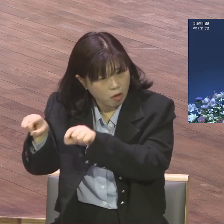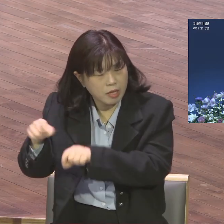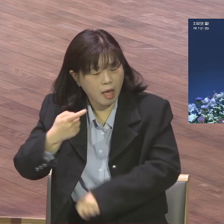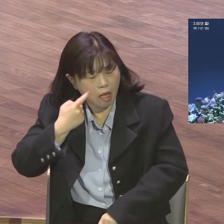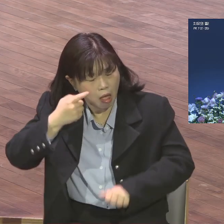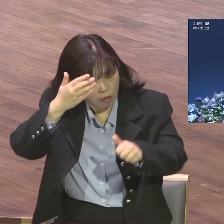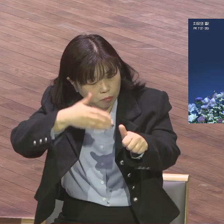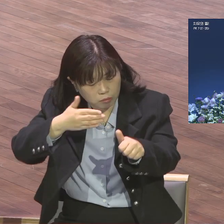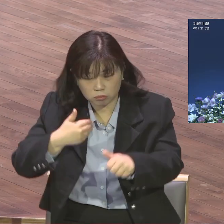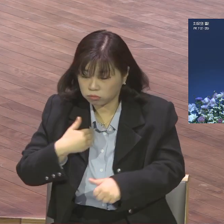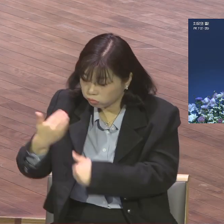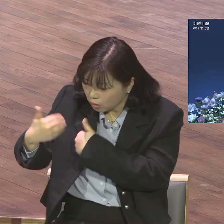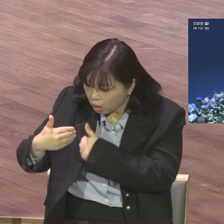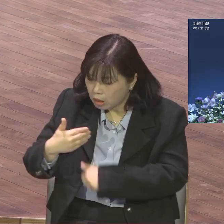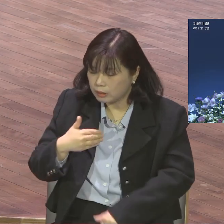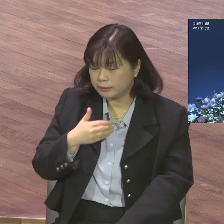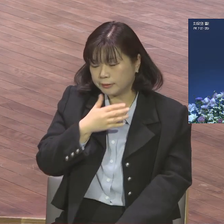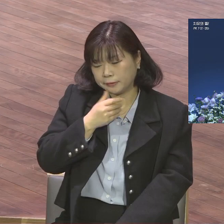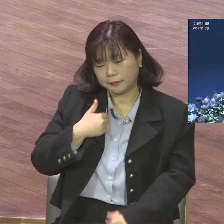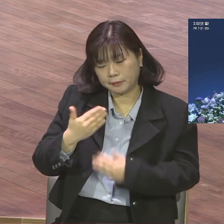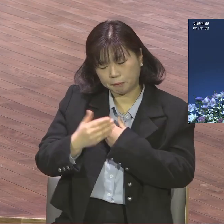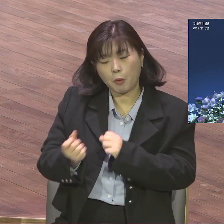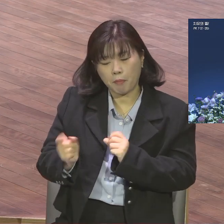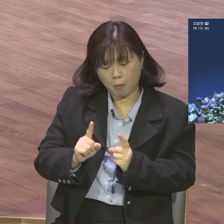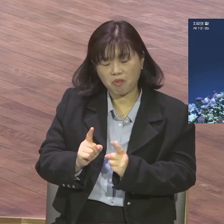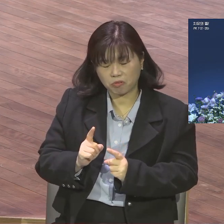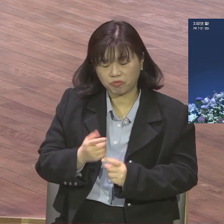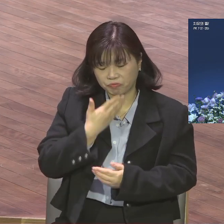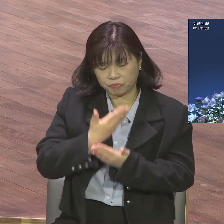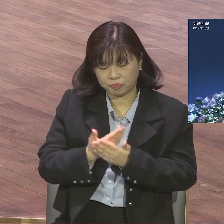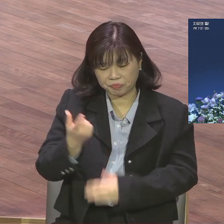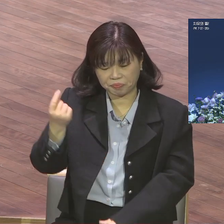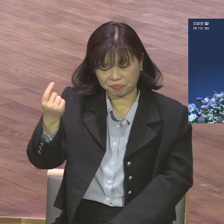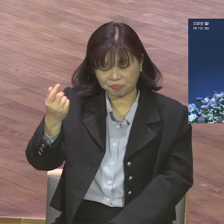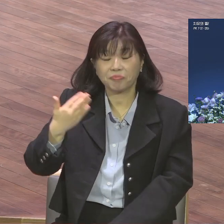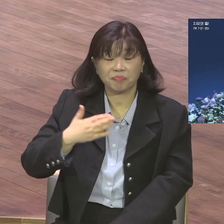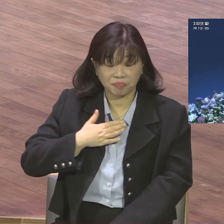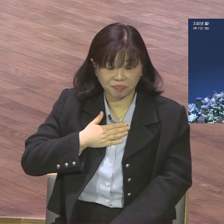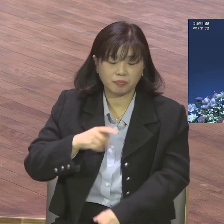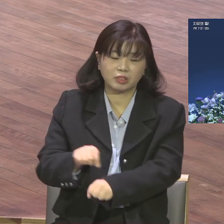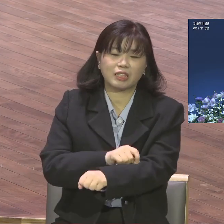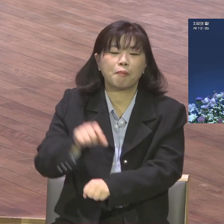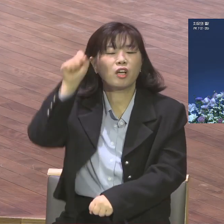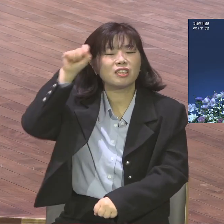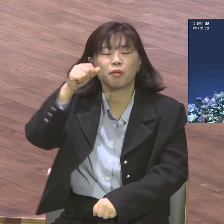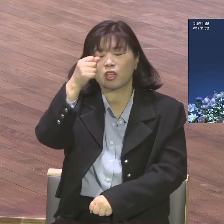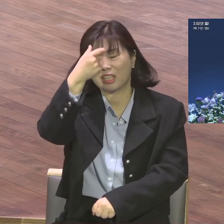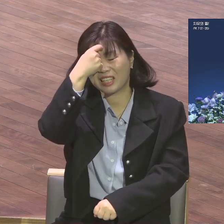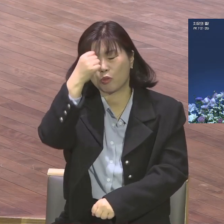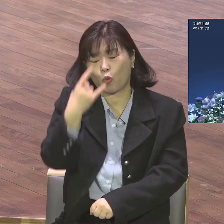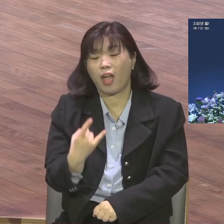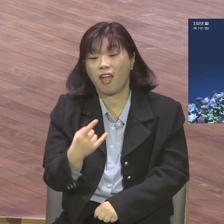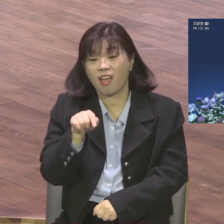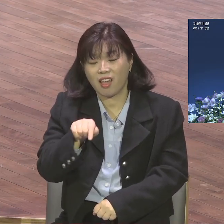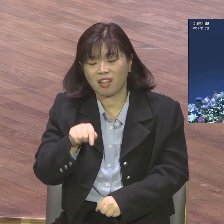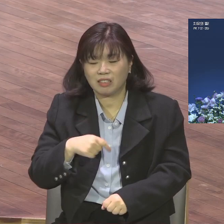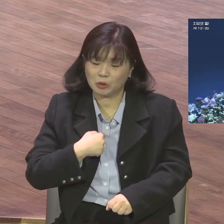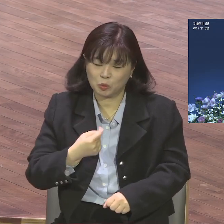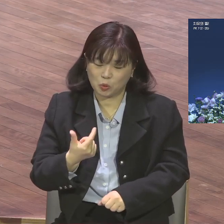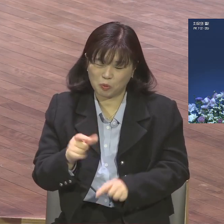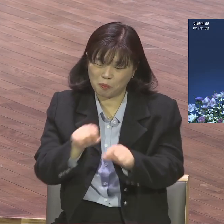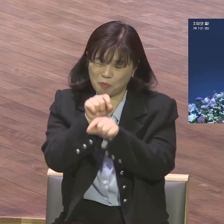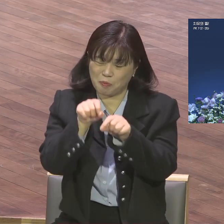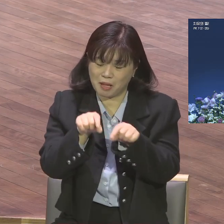믿어집니다. 여러분들 기도하시고 그렇게 여러분들이 은혜 받을 준비를 하시면 더 좋겠습니다.